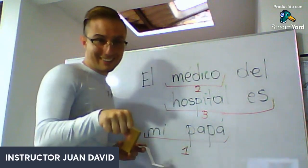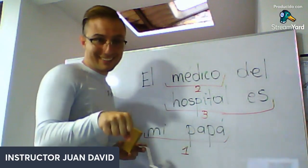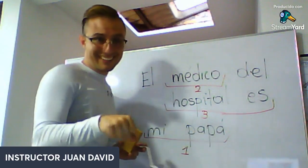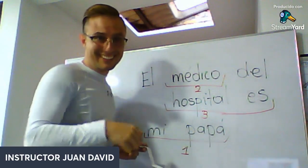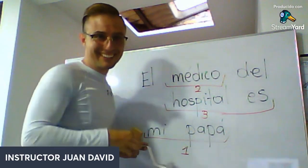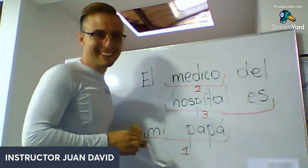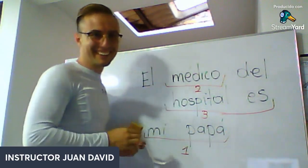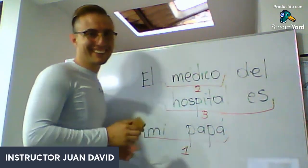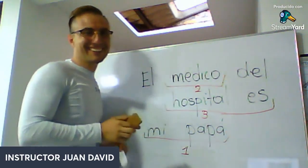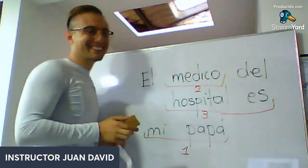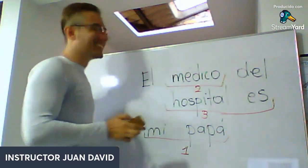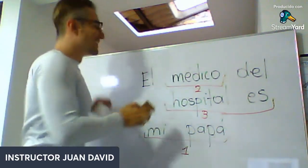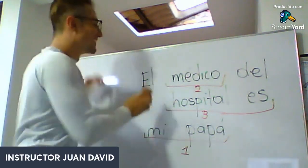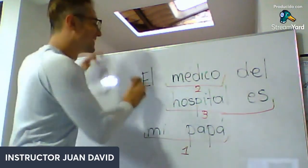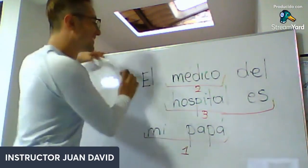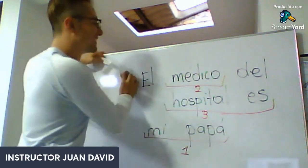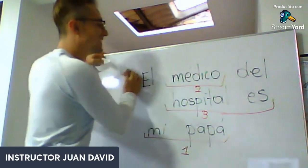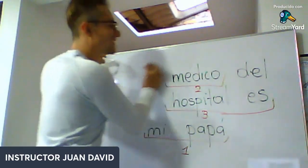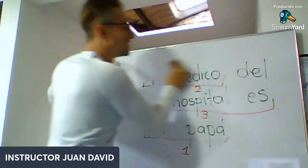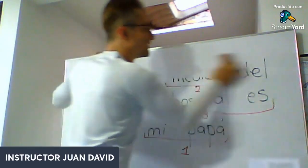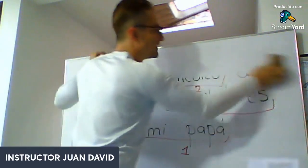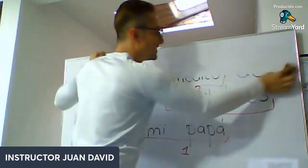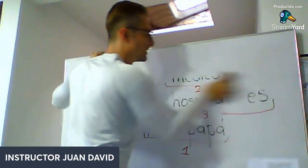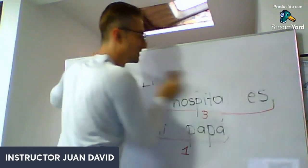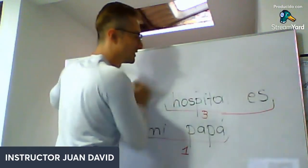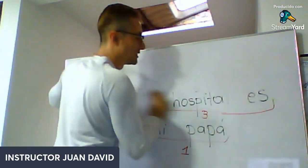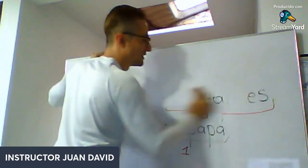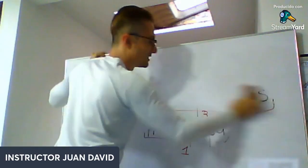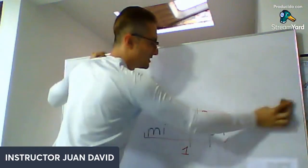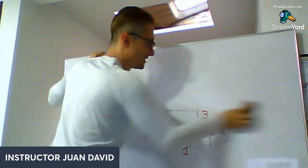o sí si listo